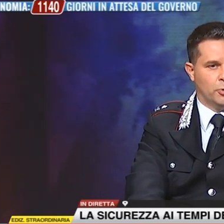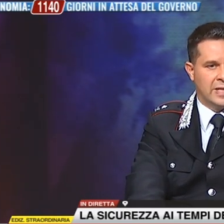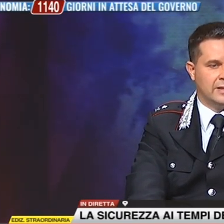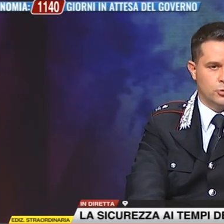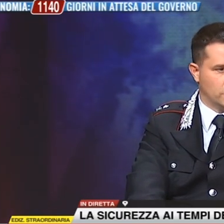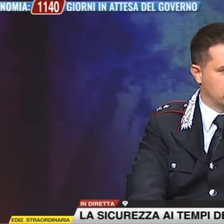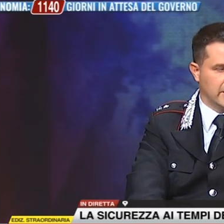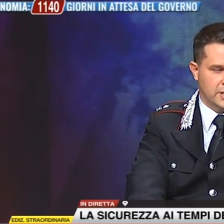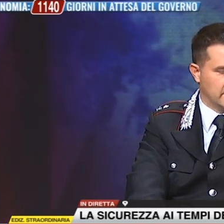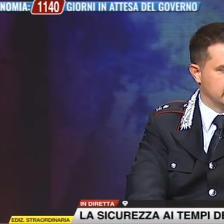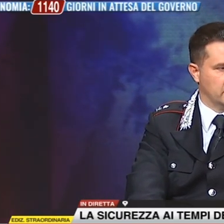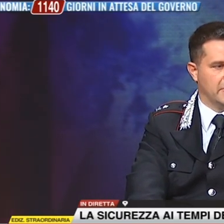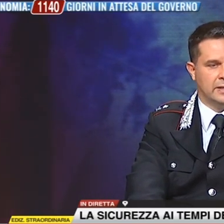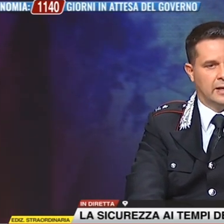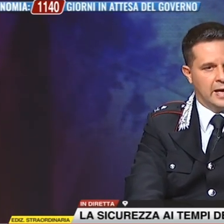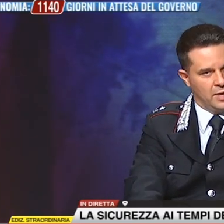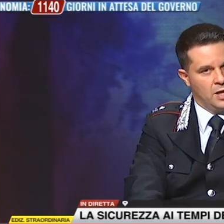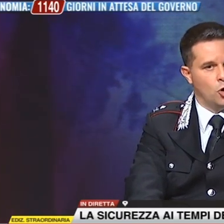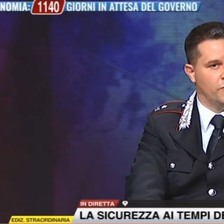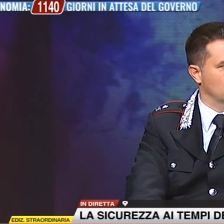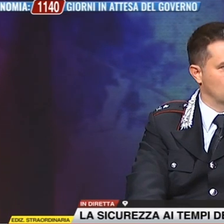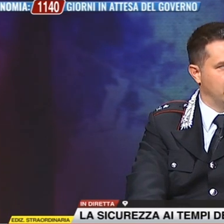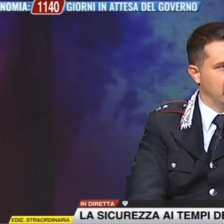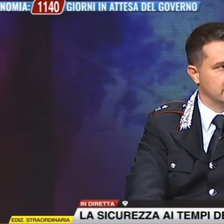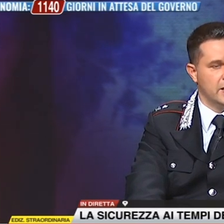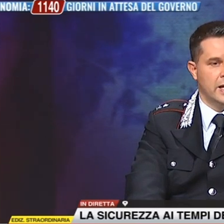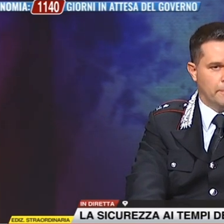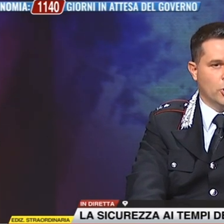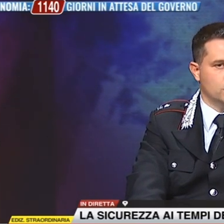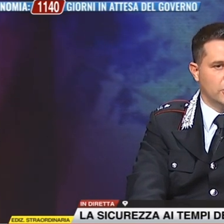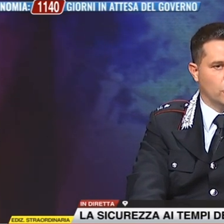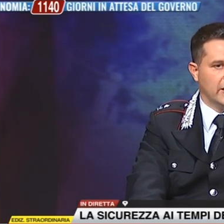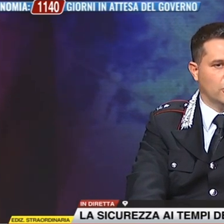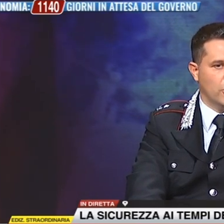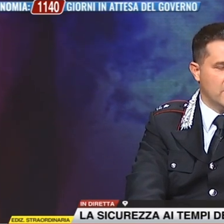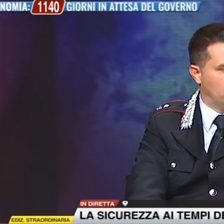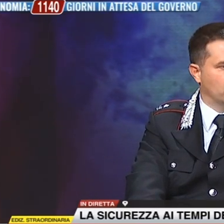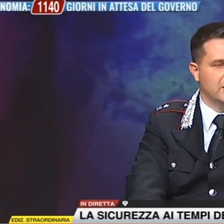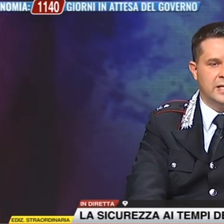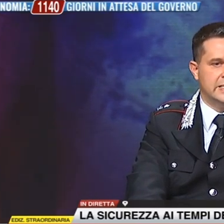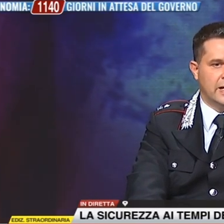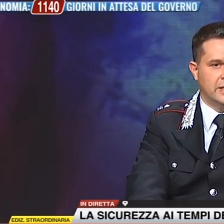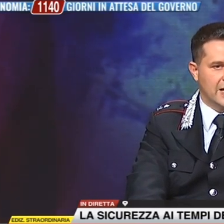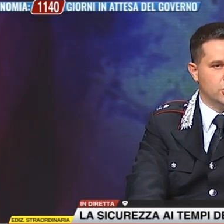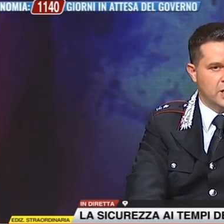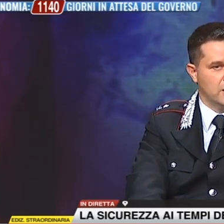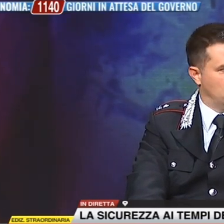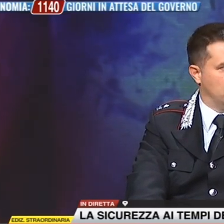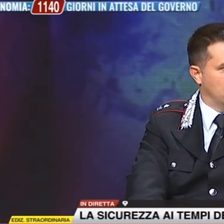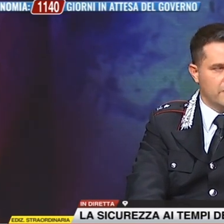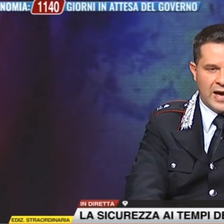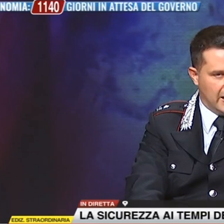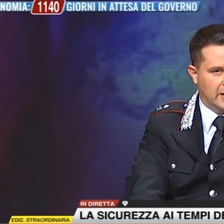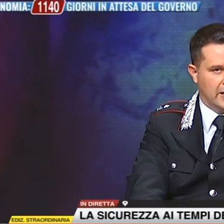difesa importanti, possono essere anche l'installazione di impianti d'allarme o videosorveglianze, che poi consentono anche a noi poi di indirizzare le indagini